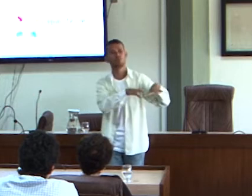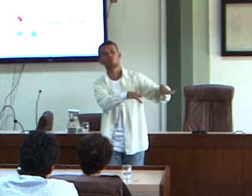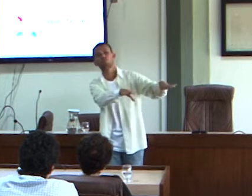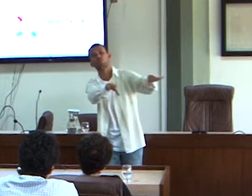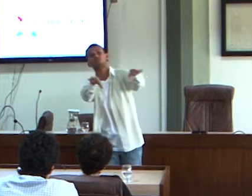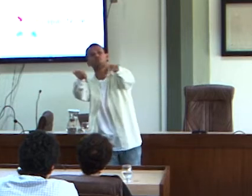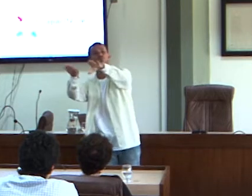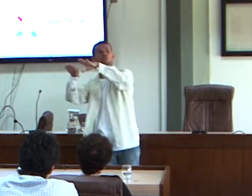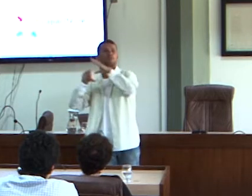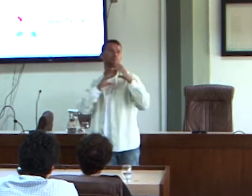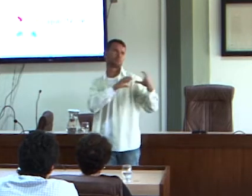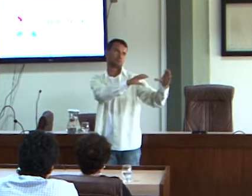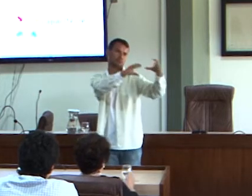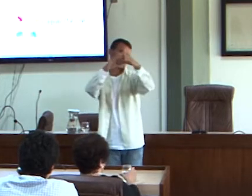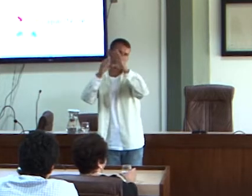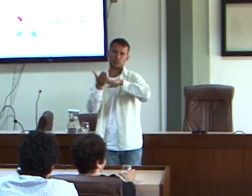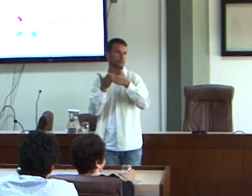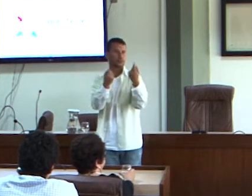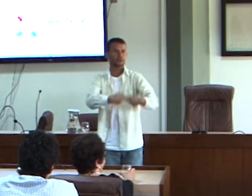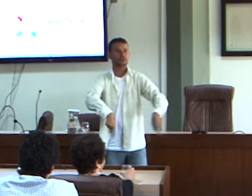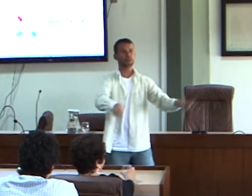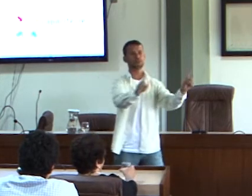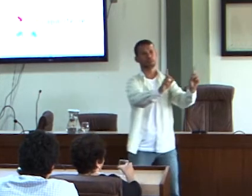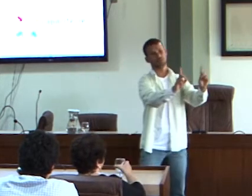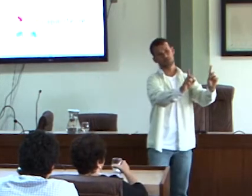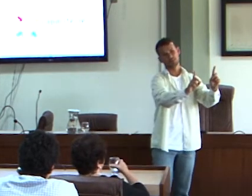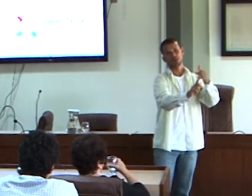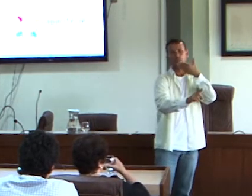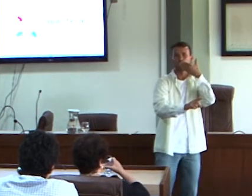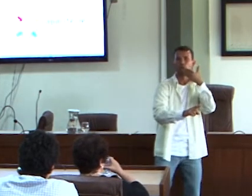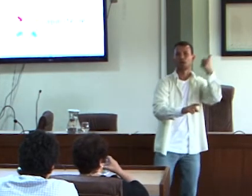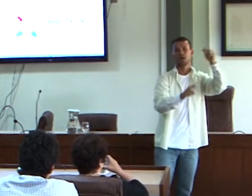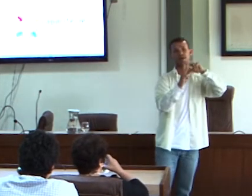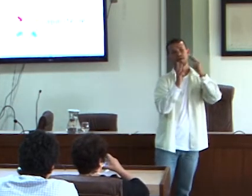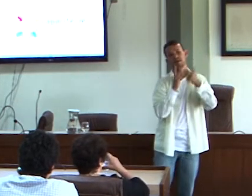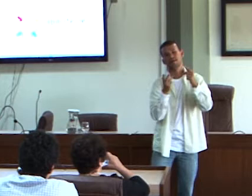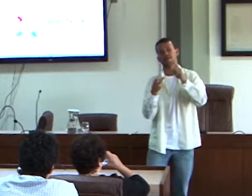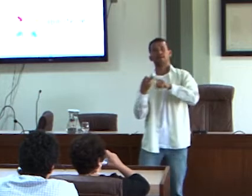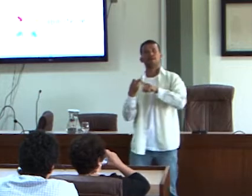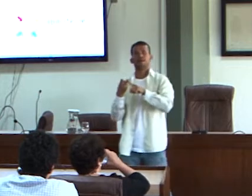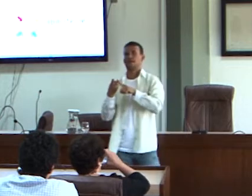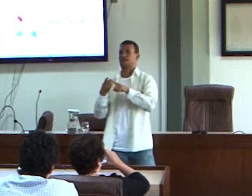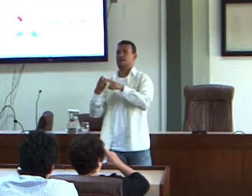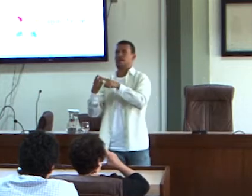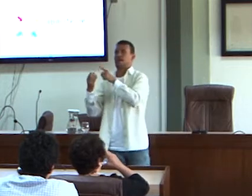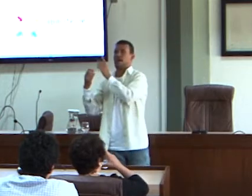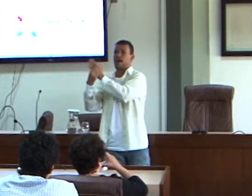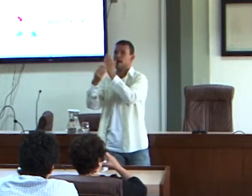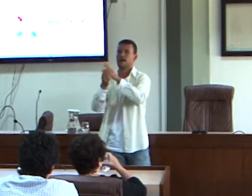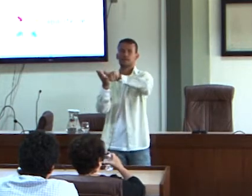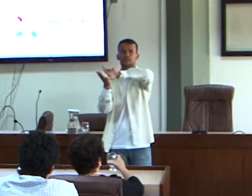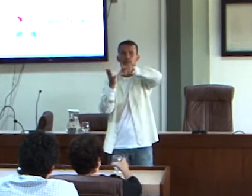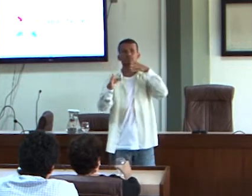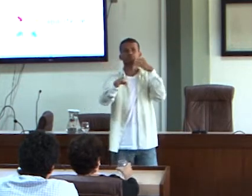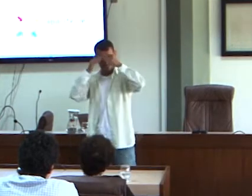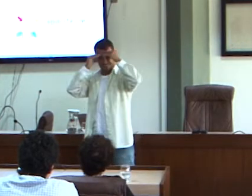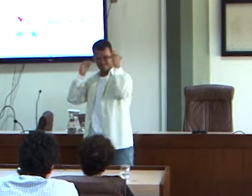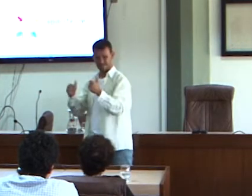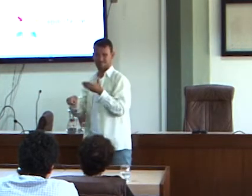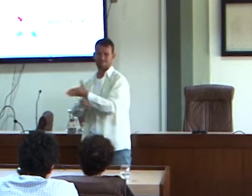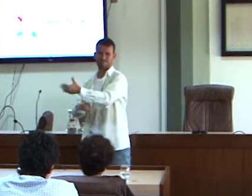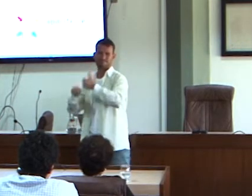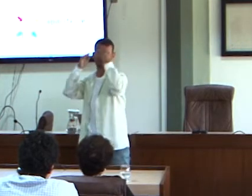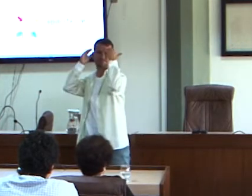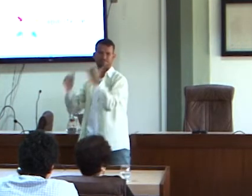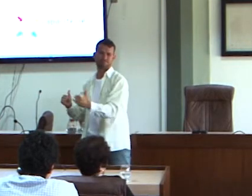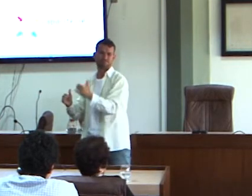comunicar com os surdos. Queremos uma universidade onde surdos e ouvintes sejam iguais, né? Sem exclusão, sem um ser melhor do que o outro. Porque